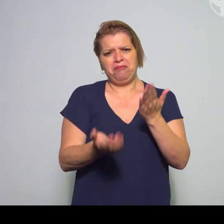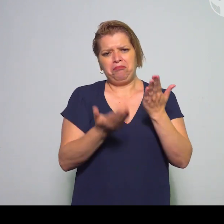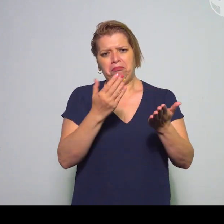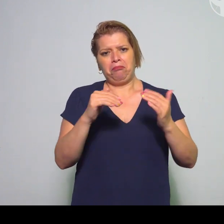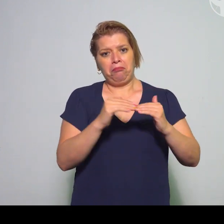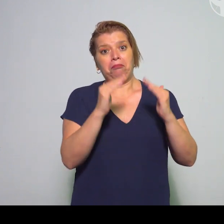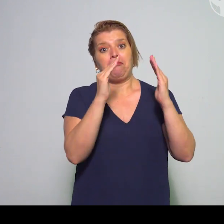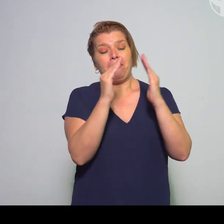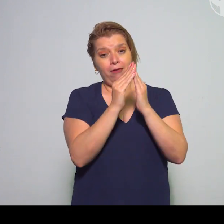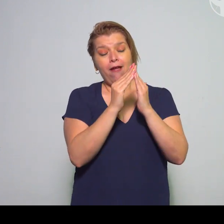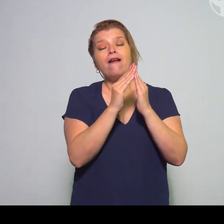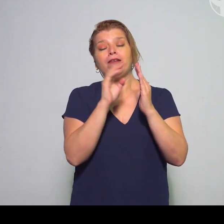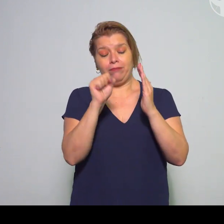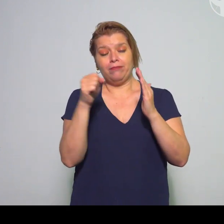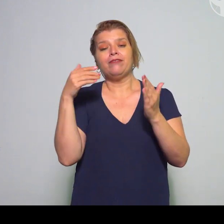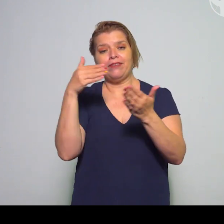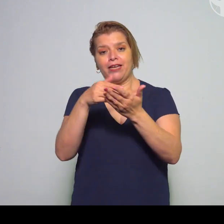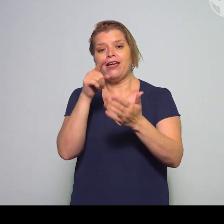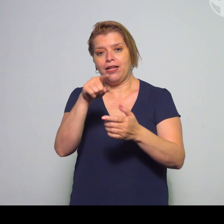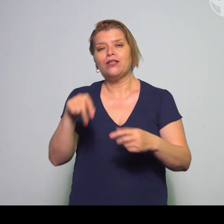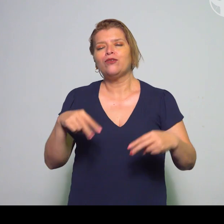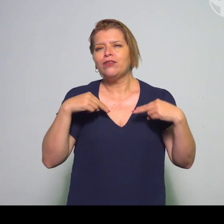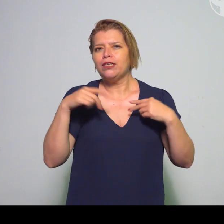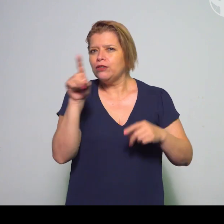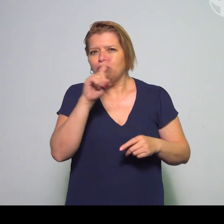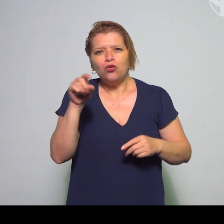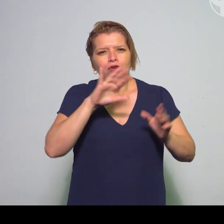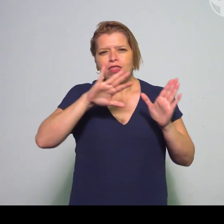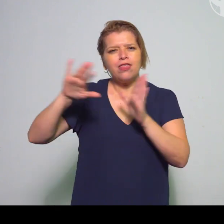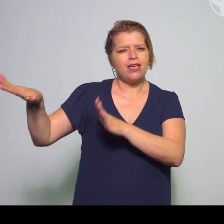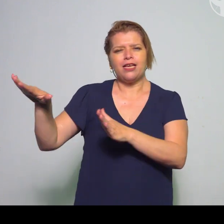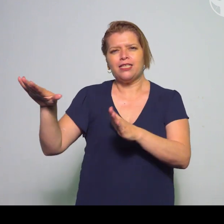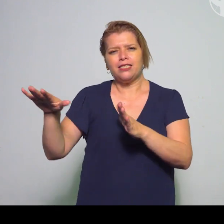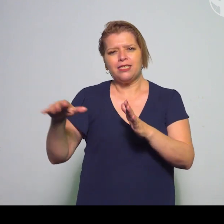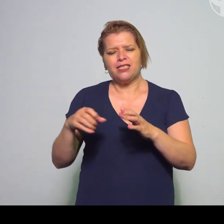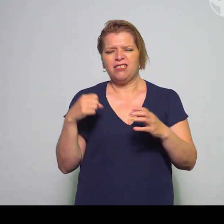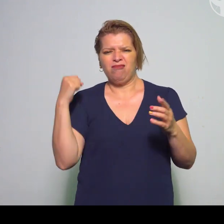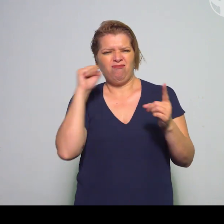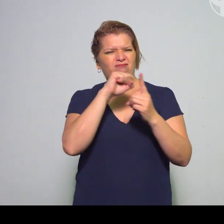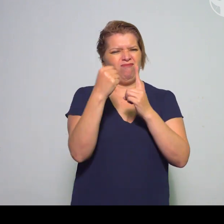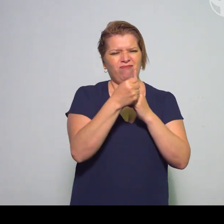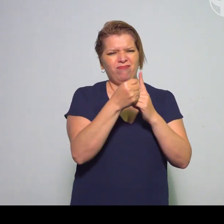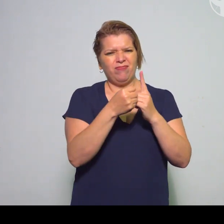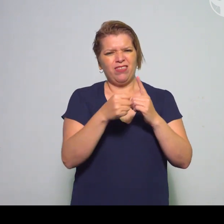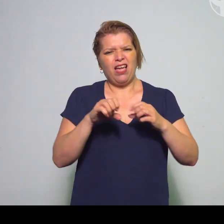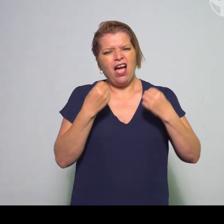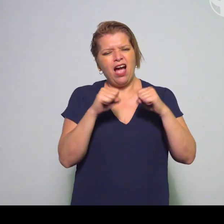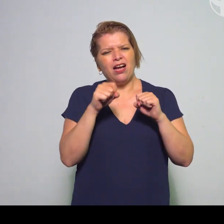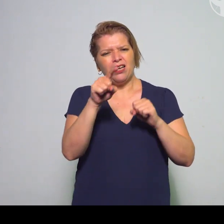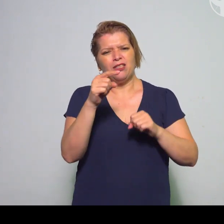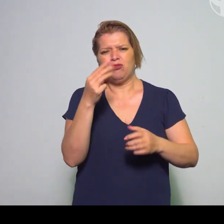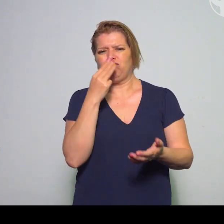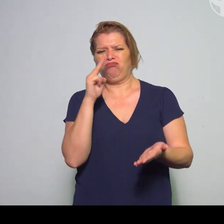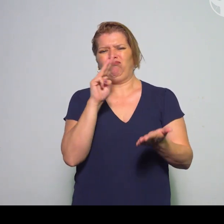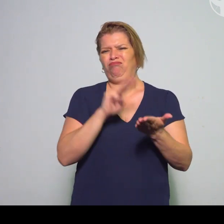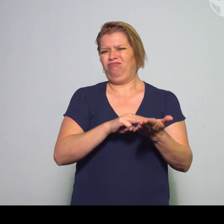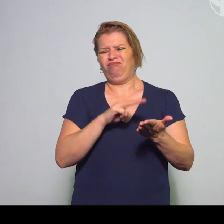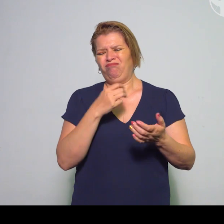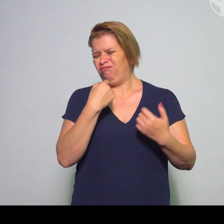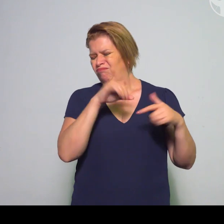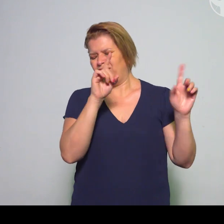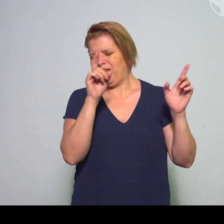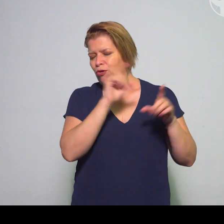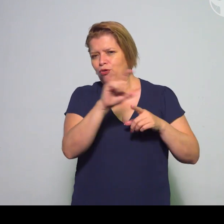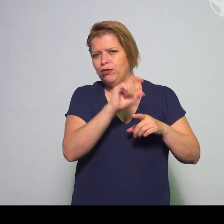la restauración puede llegar. No permitas que la crisis haga maldecir tu proceso. No permitas que